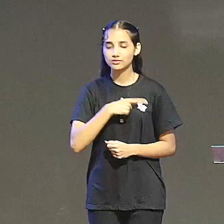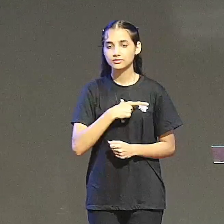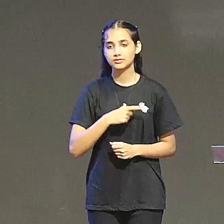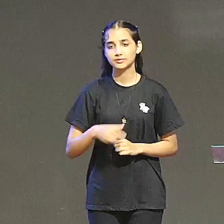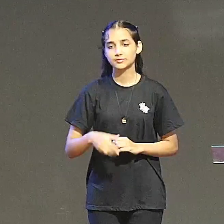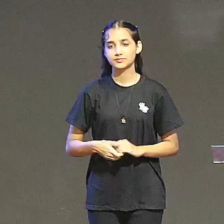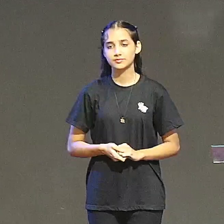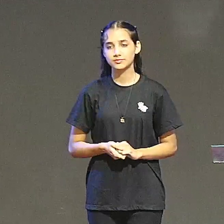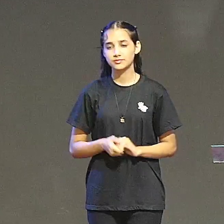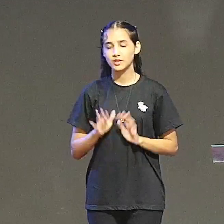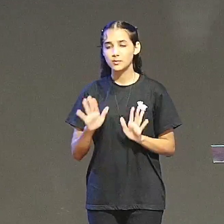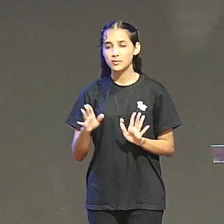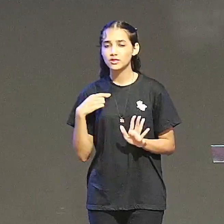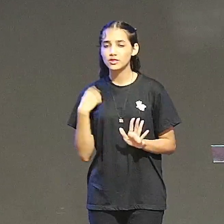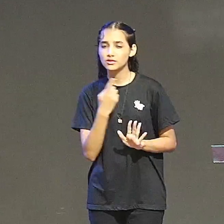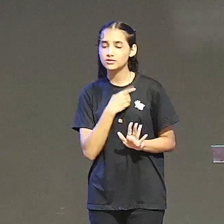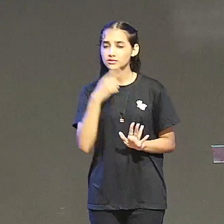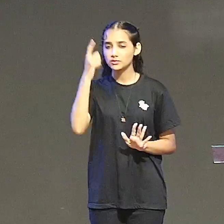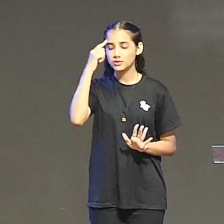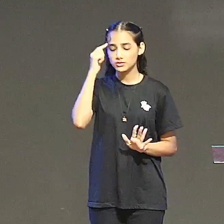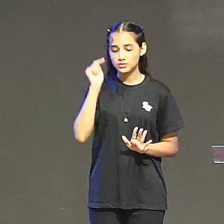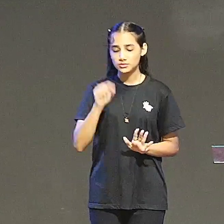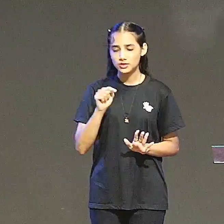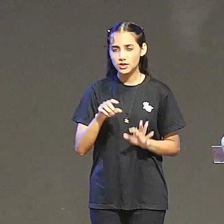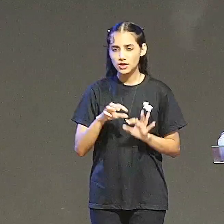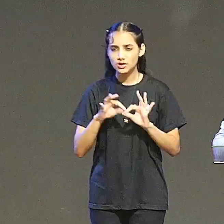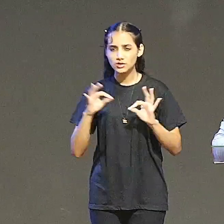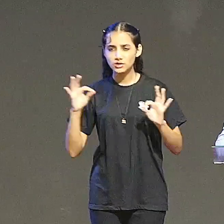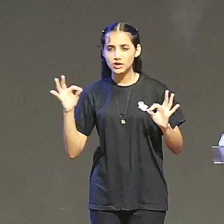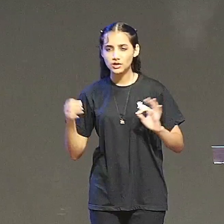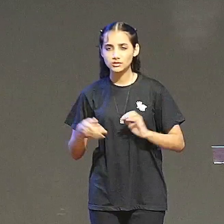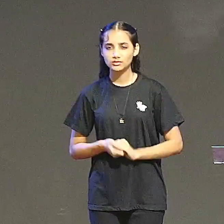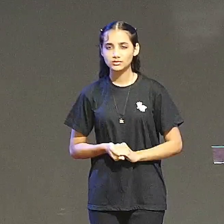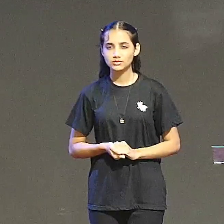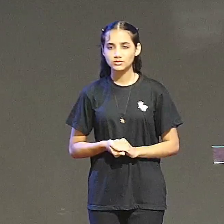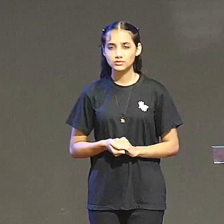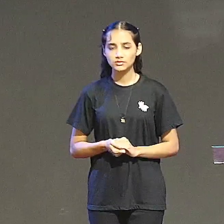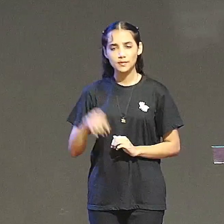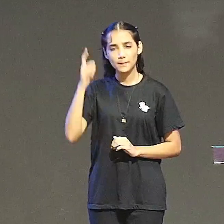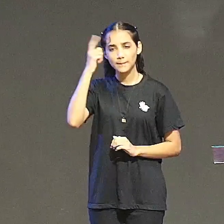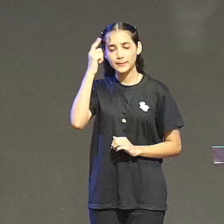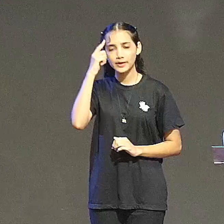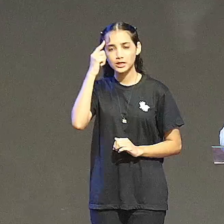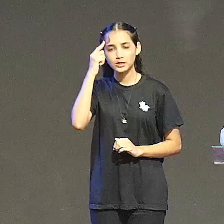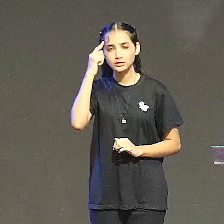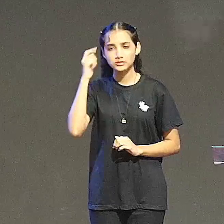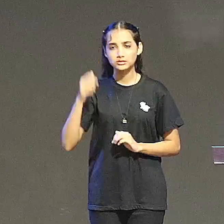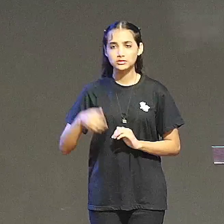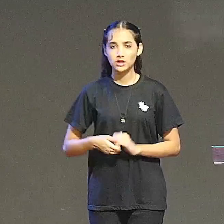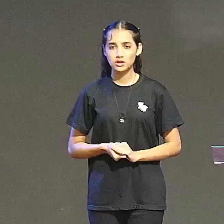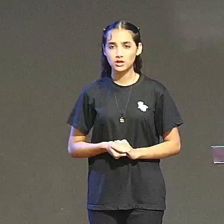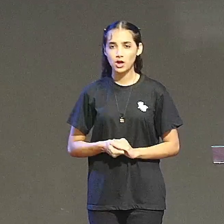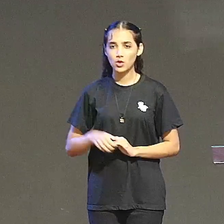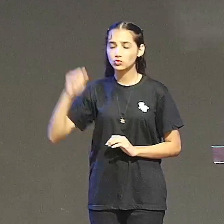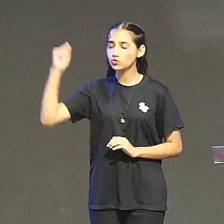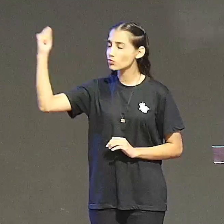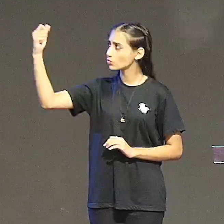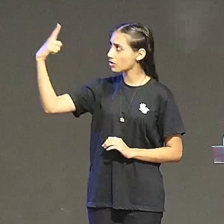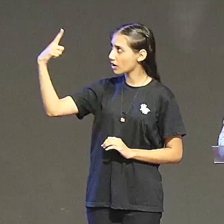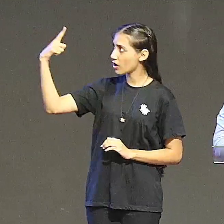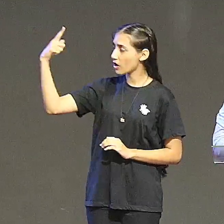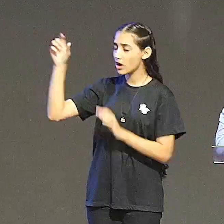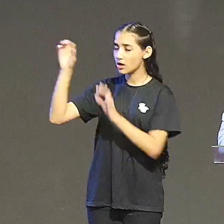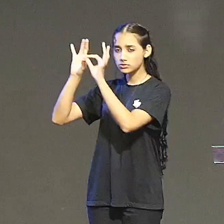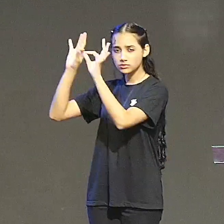planeta é grande Que tamanho você acha que tem o sol eu vi uma comparação uma vez que eu achei muito